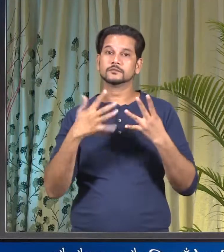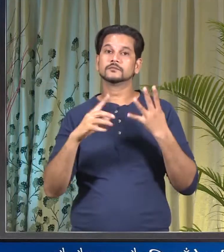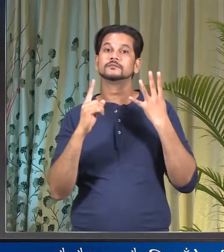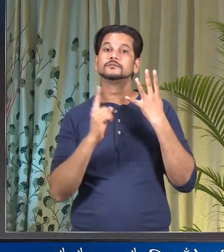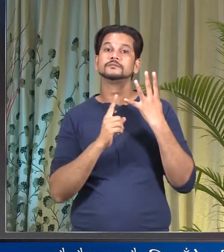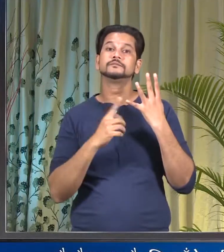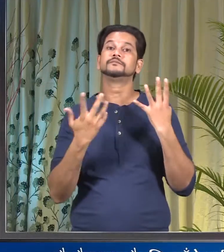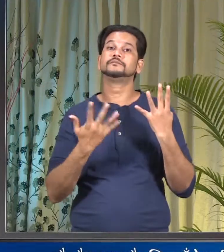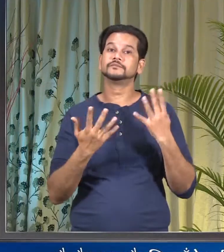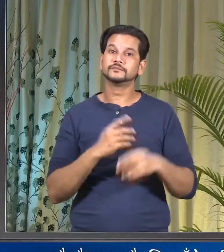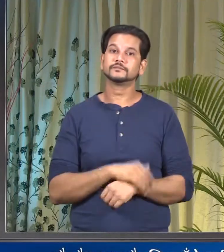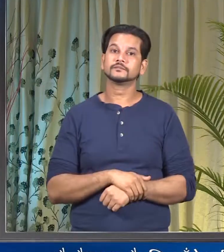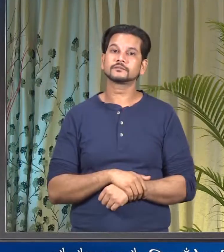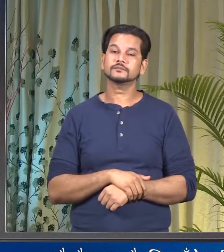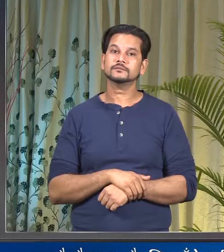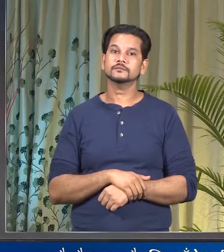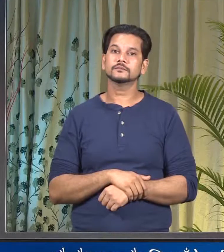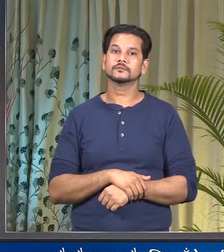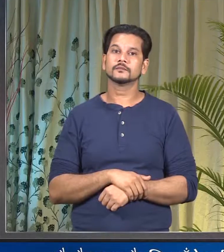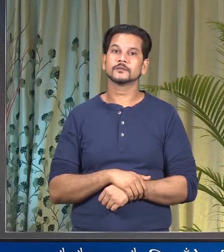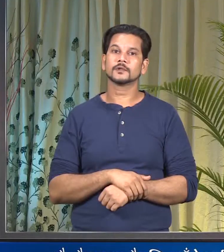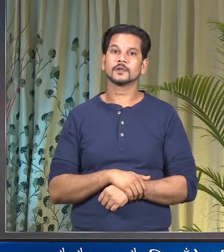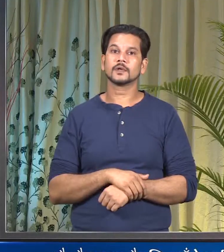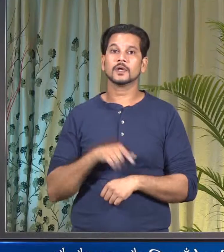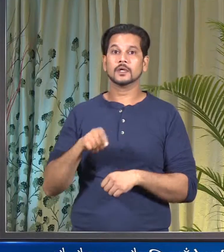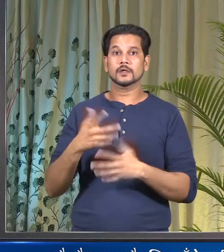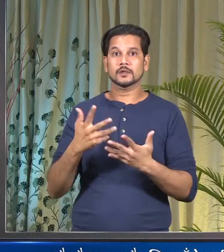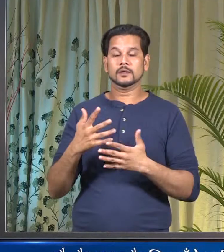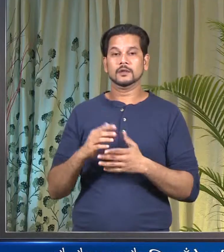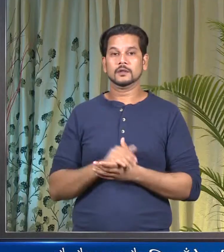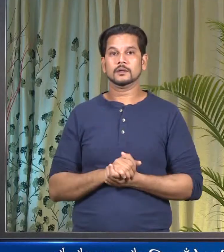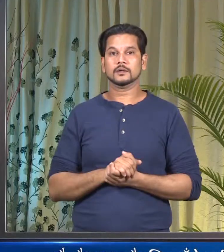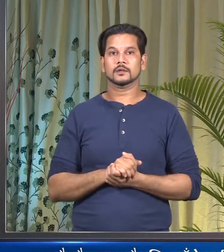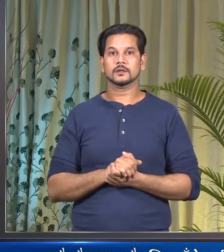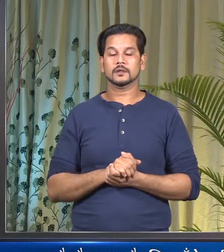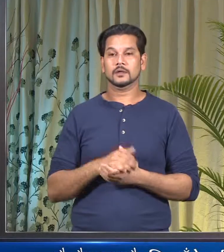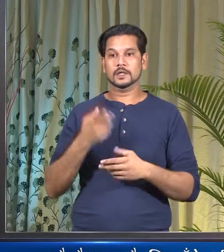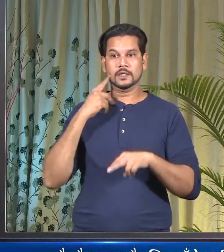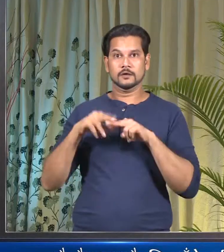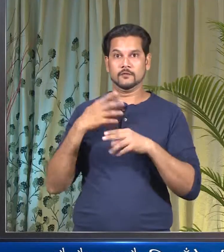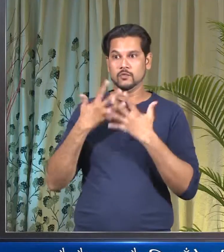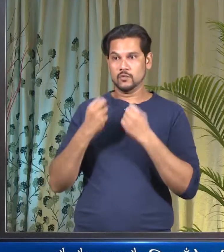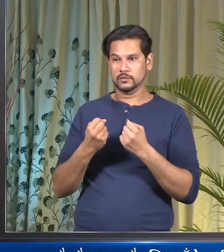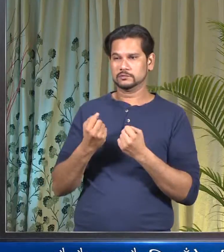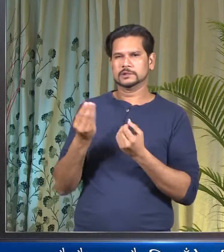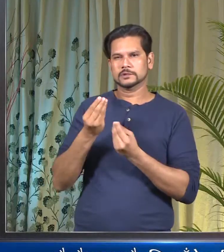आधार है प्राप्ति जहां से कुछ मिलने वाला हो